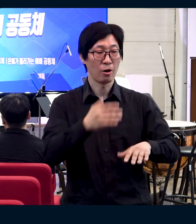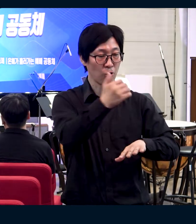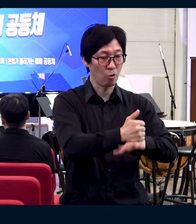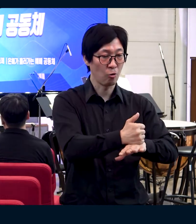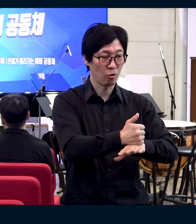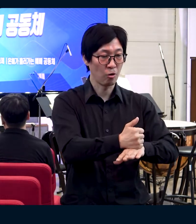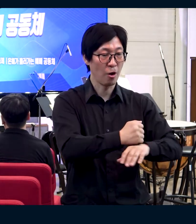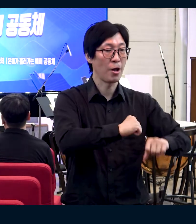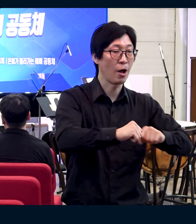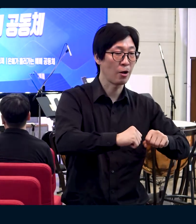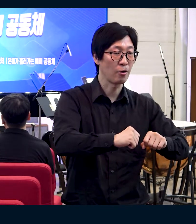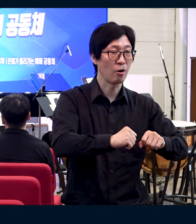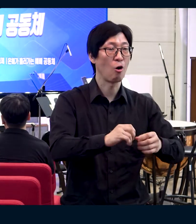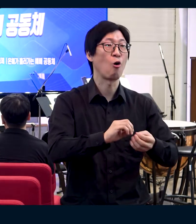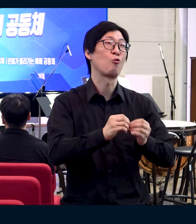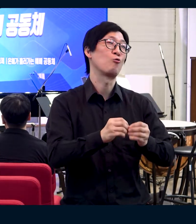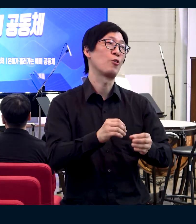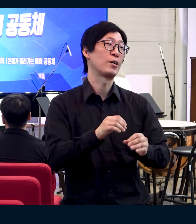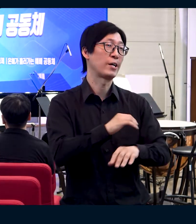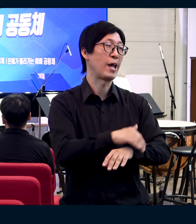거기서부터 편법을 쓰기 시작한다는 거죠.